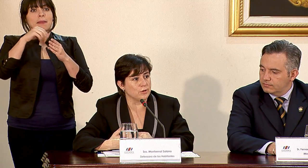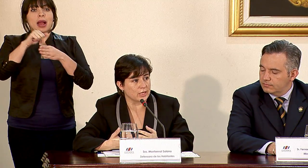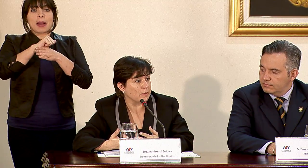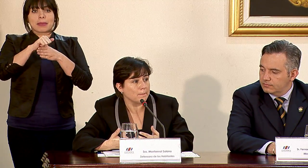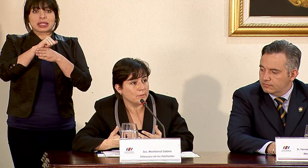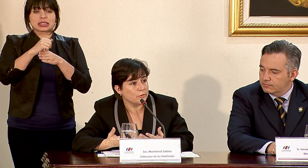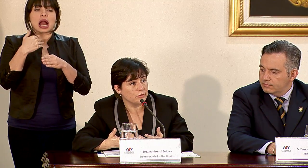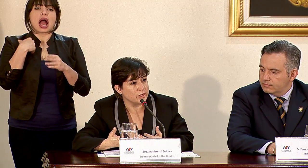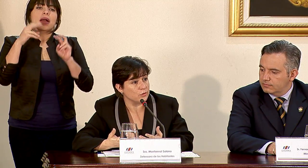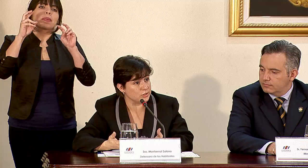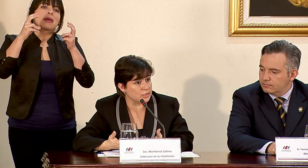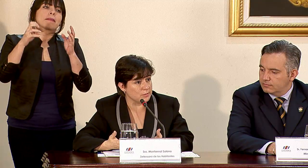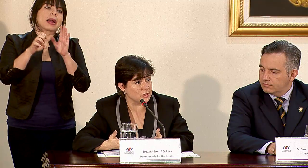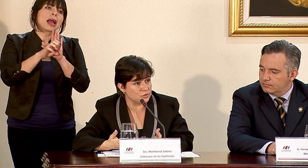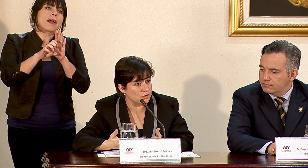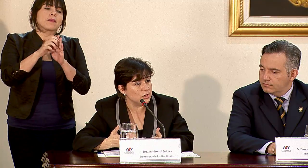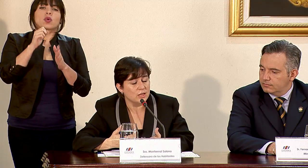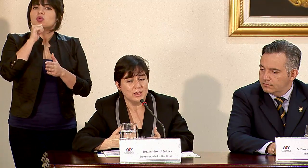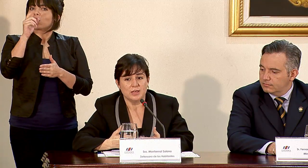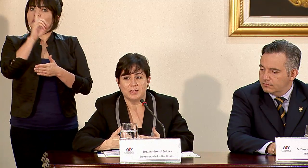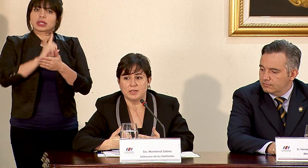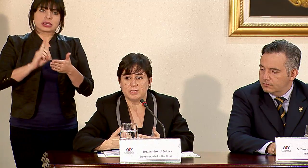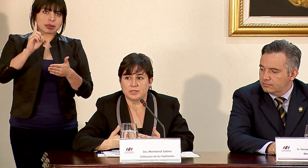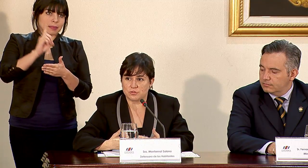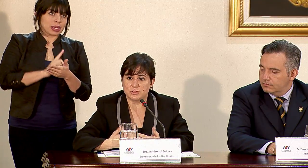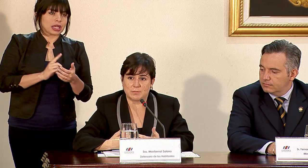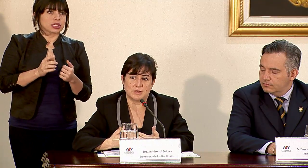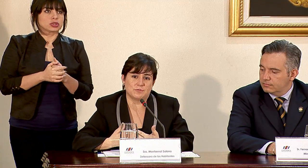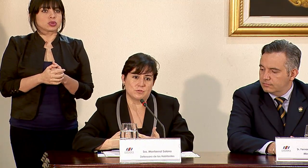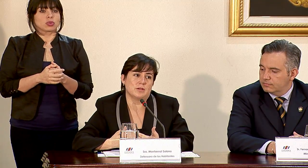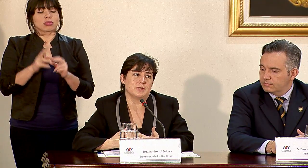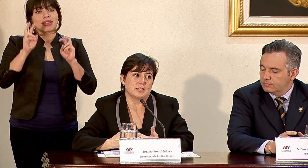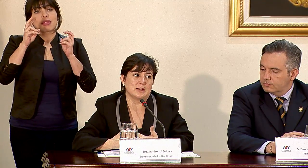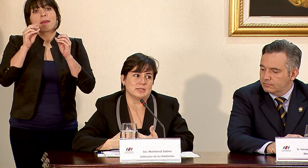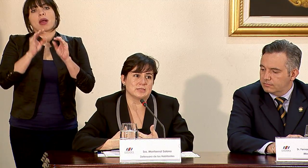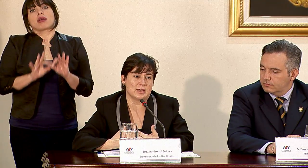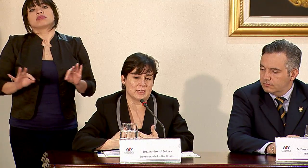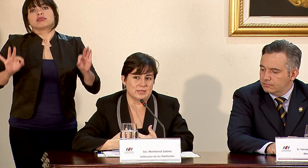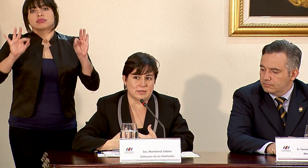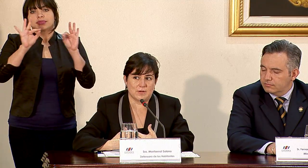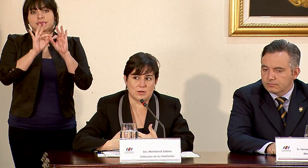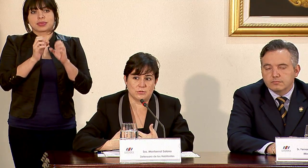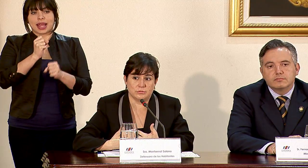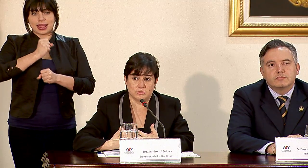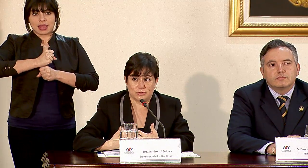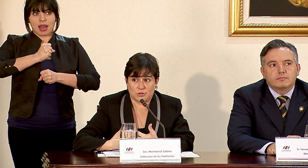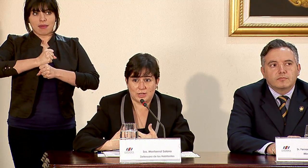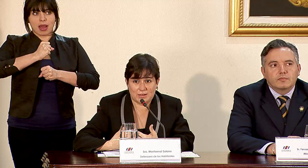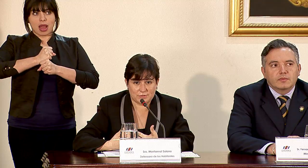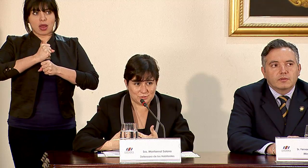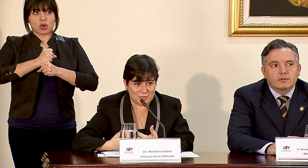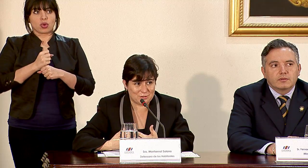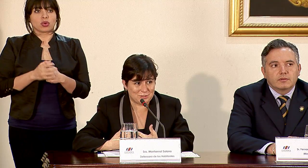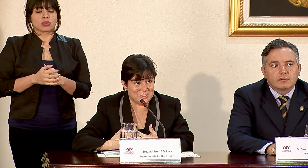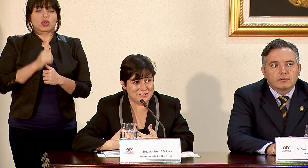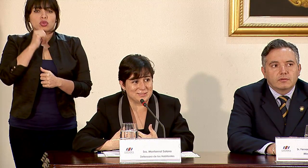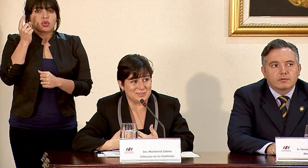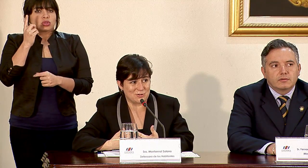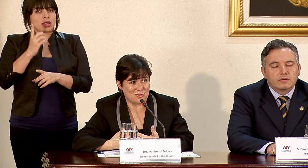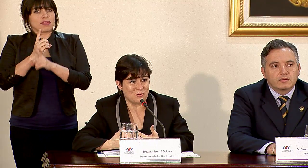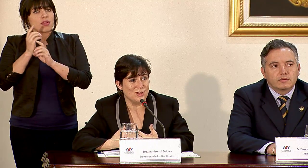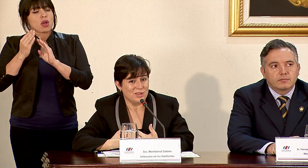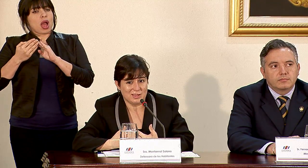temas, por ejemplo, de no discriminación, que son temas fundamentales en el trabajo no sólo de la Defensoría de los